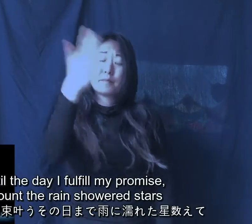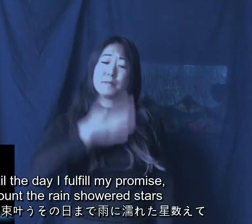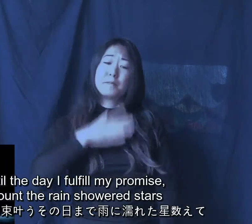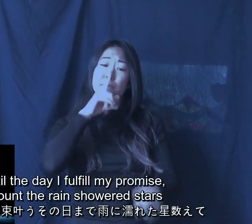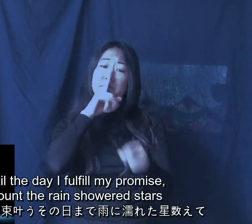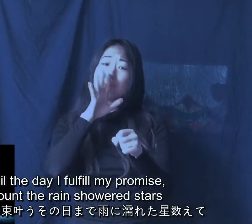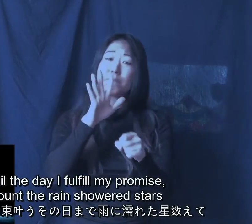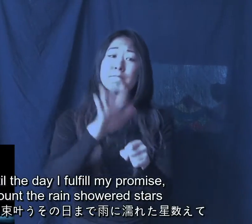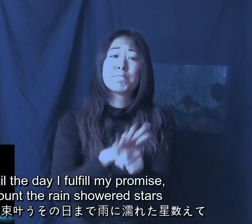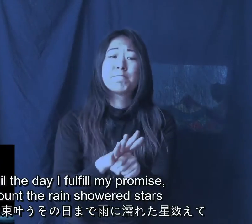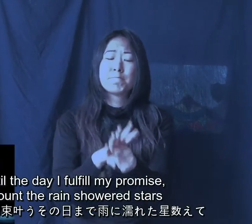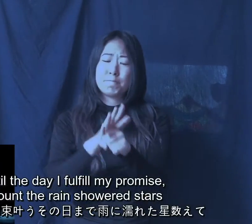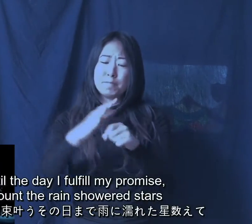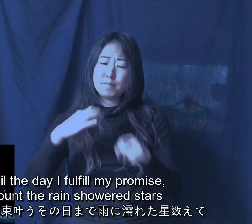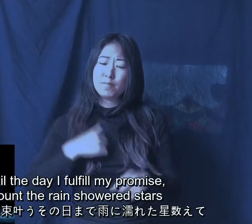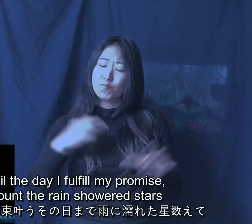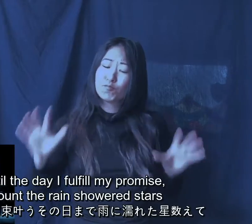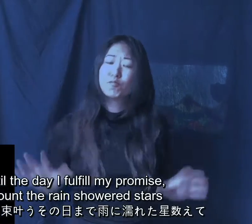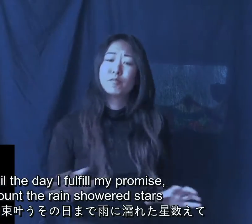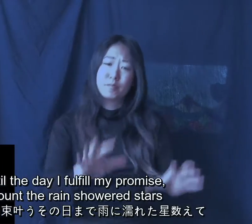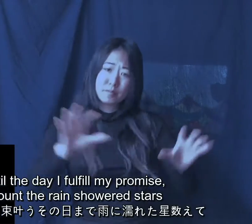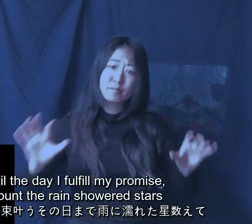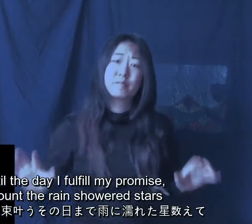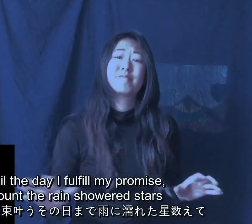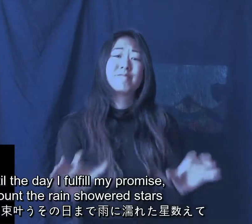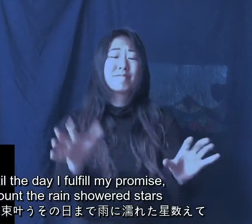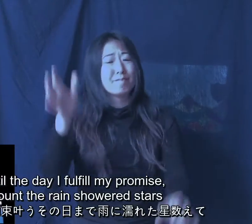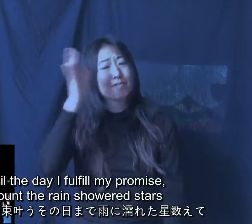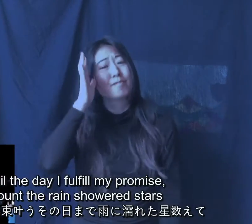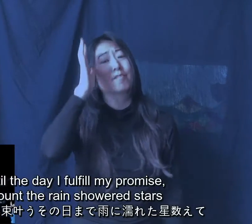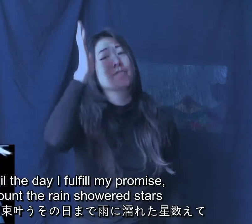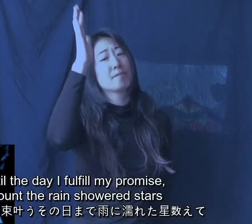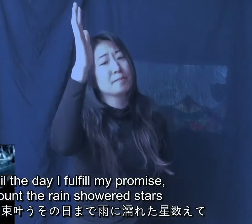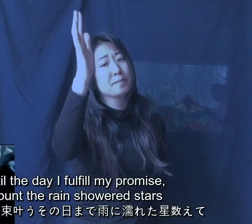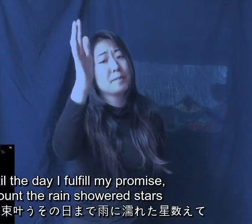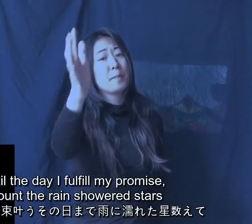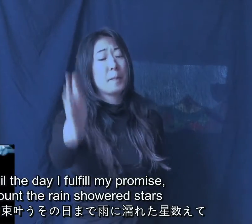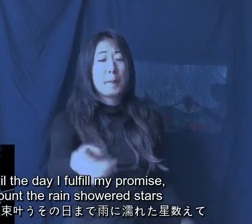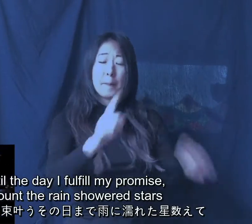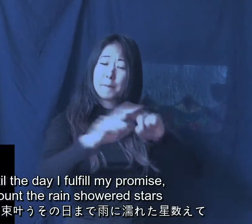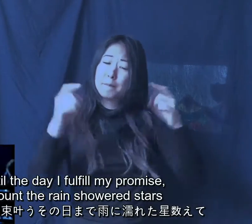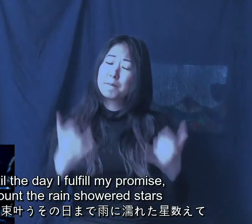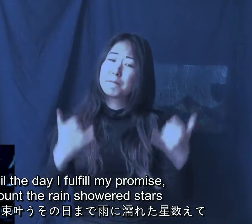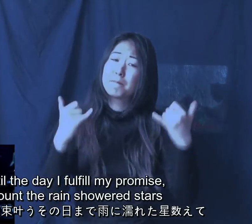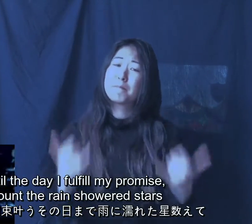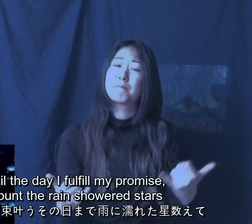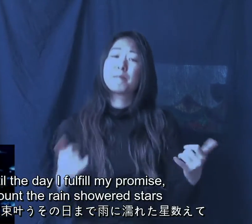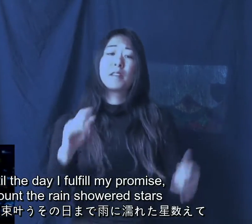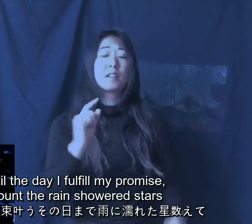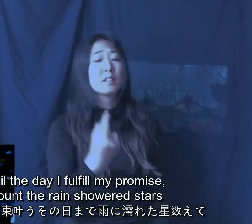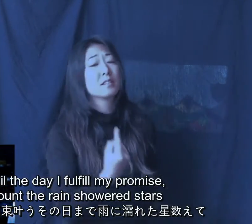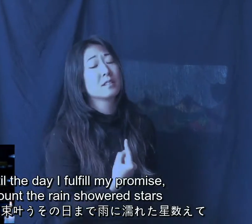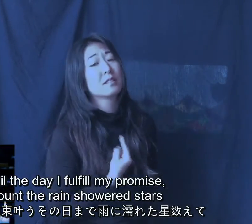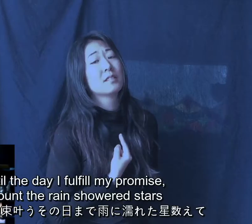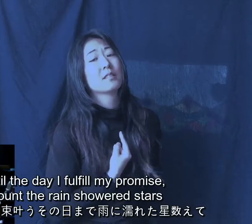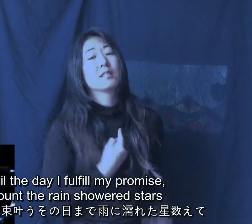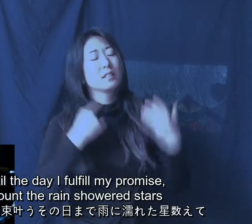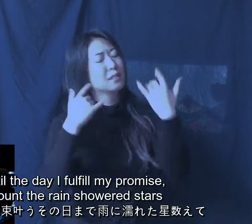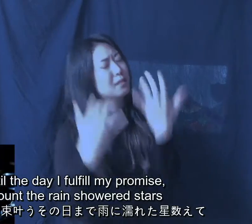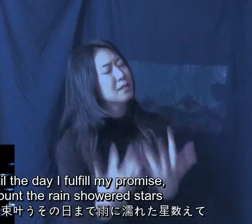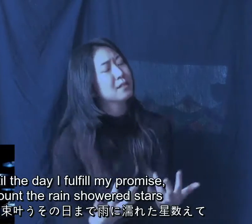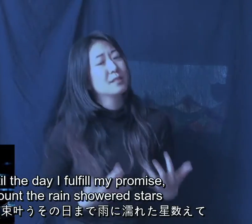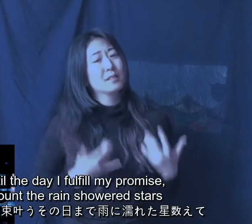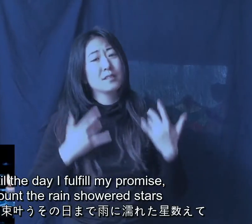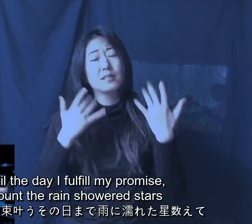交わした約束叶うその日まで雨に